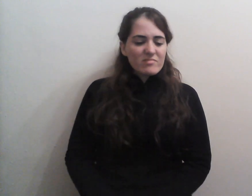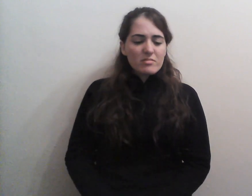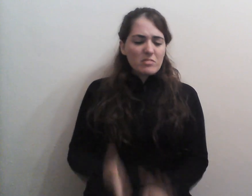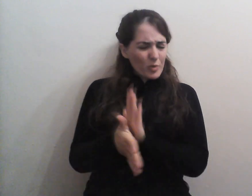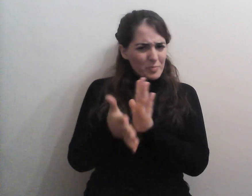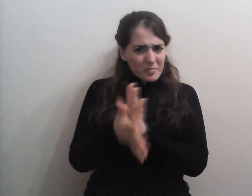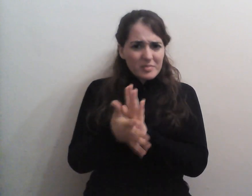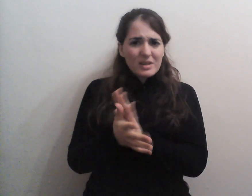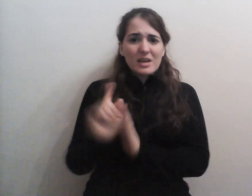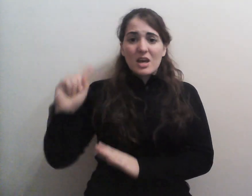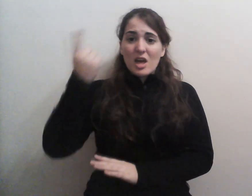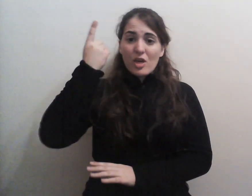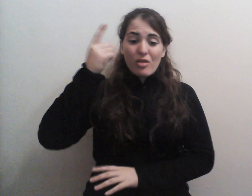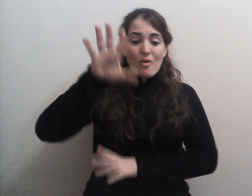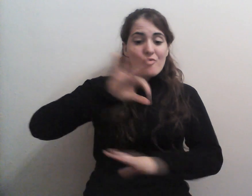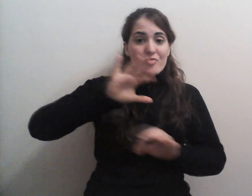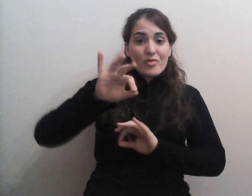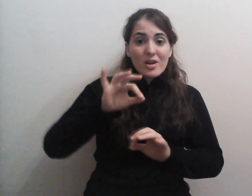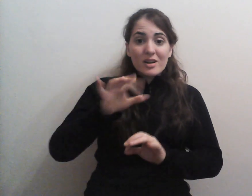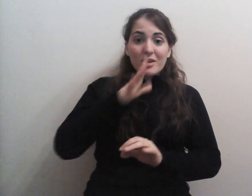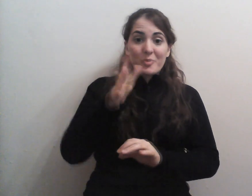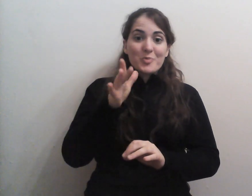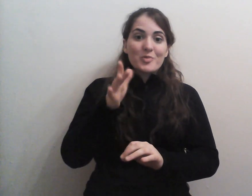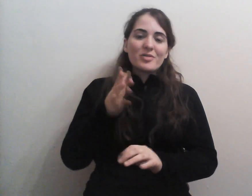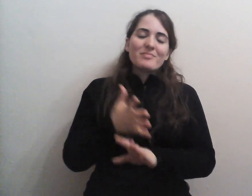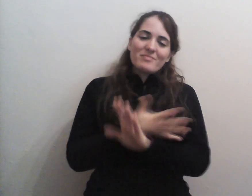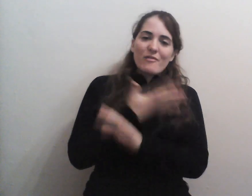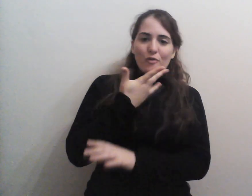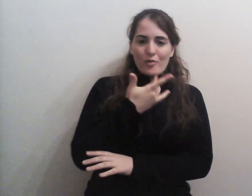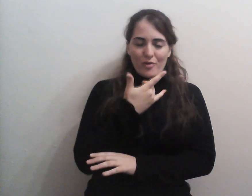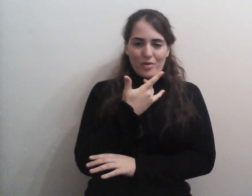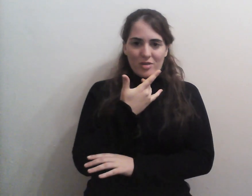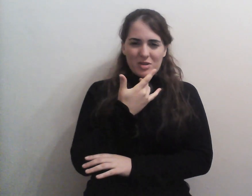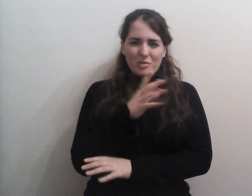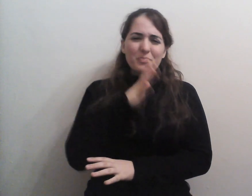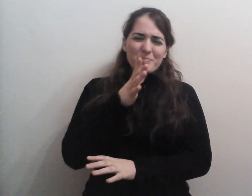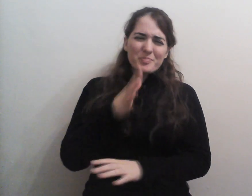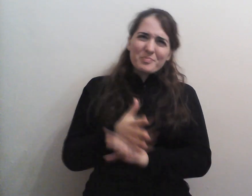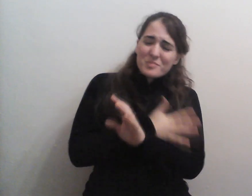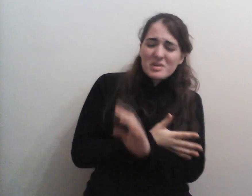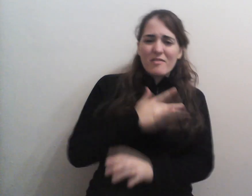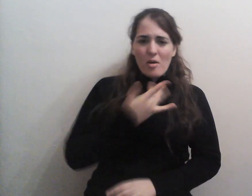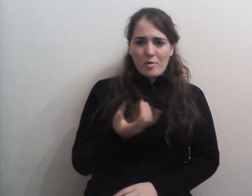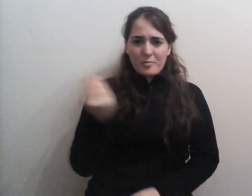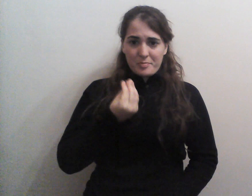nos ama desde antes de la fundación del mundo, por lo tanto nos salva. Y luego el Espíritu Santo nos santifica, y la sangre de